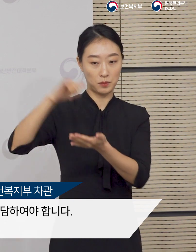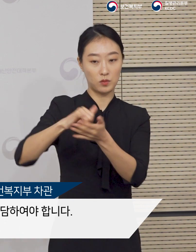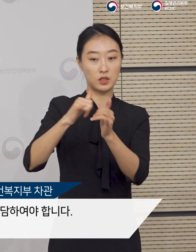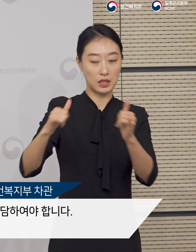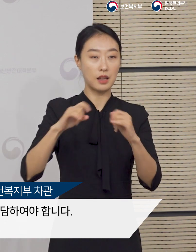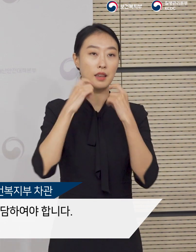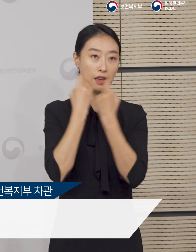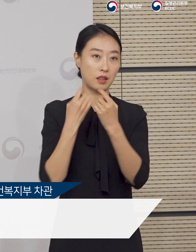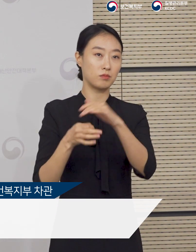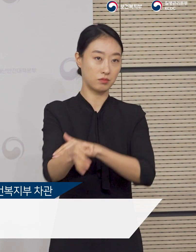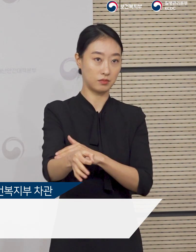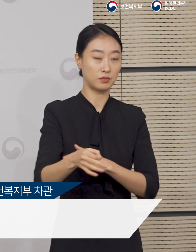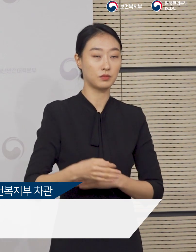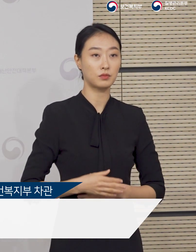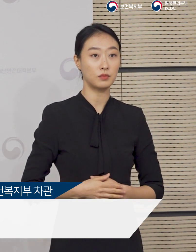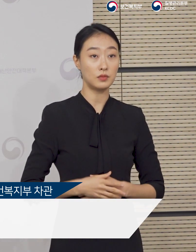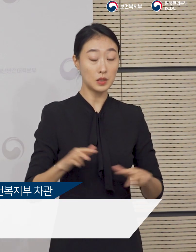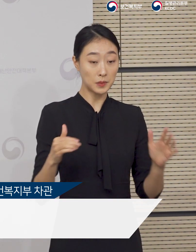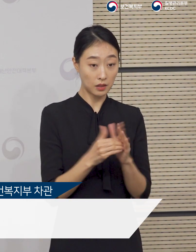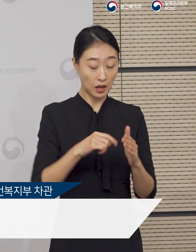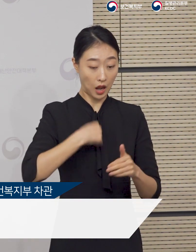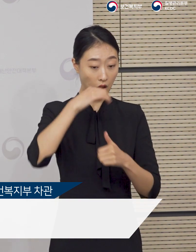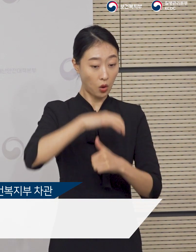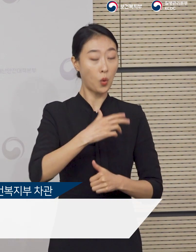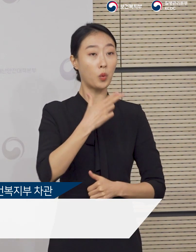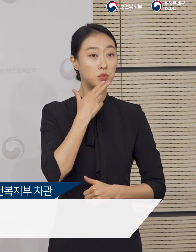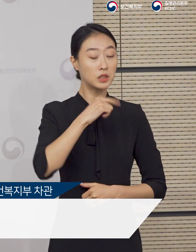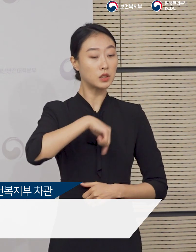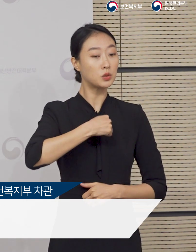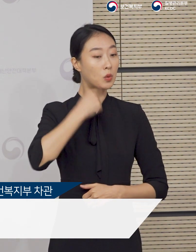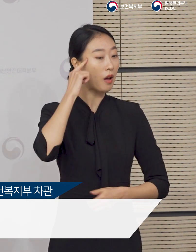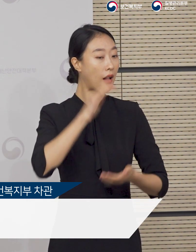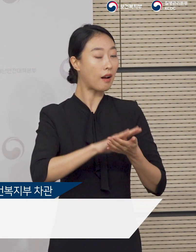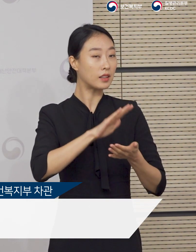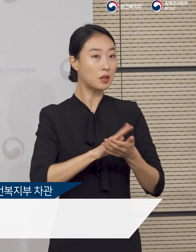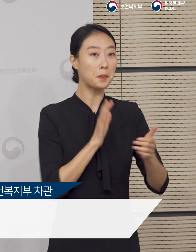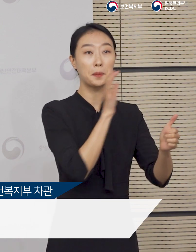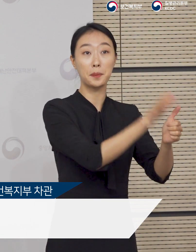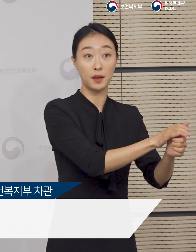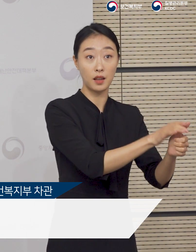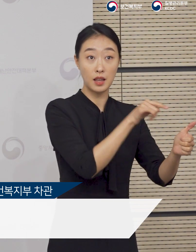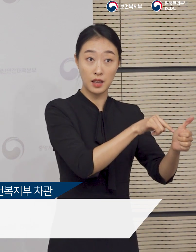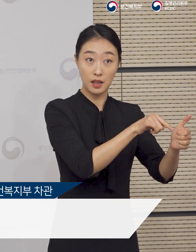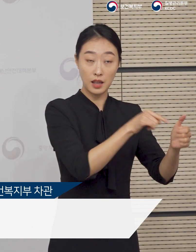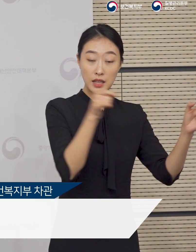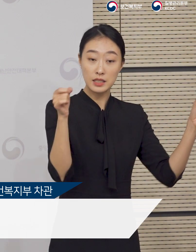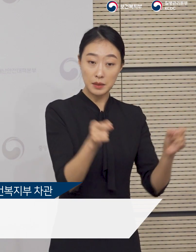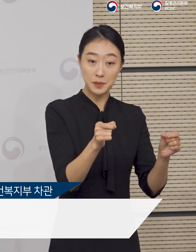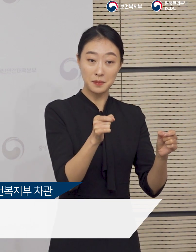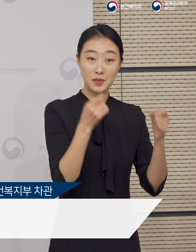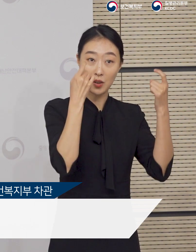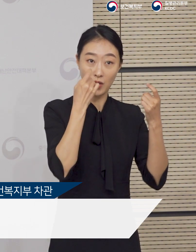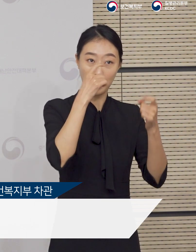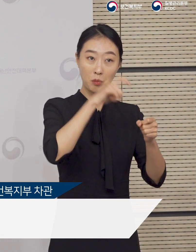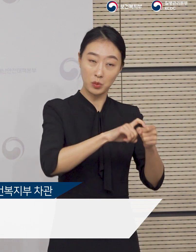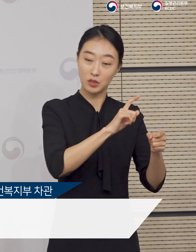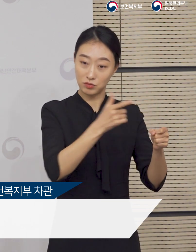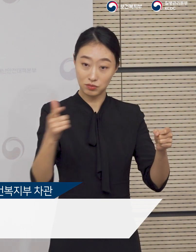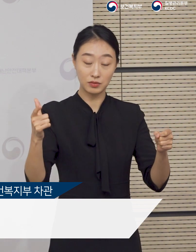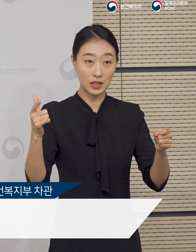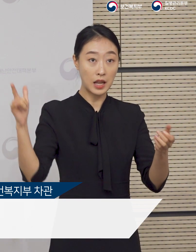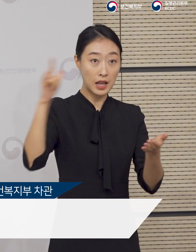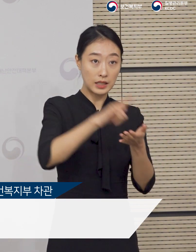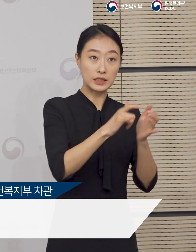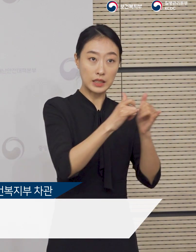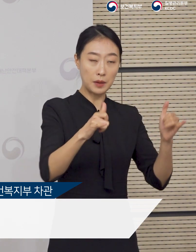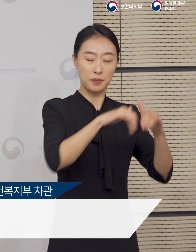합니다. 그동안 자가격리 없이 능동감시만 실시했던 단기 체류 외국인도 자가격리